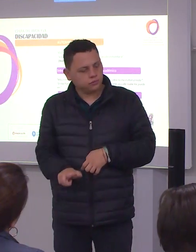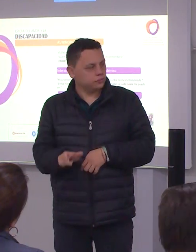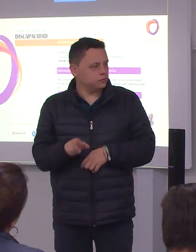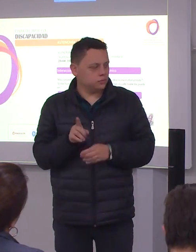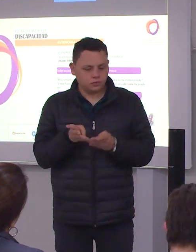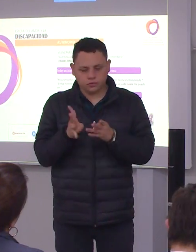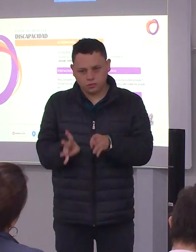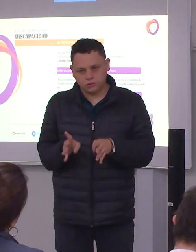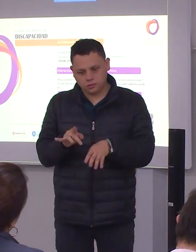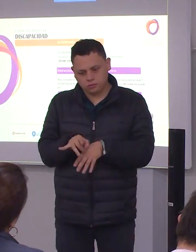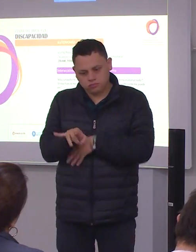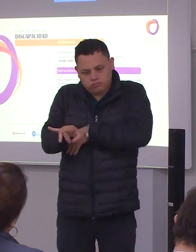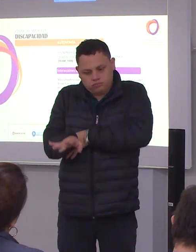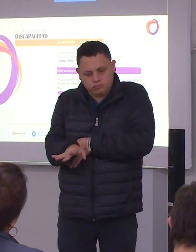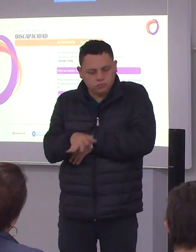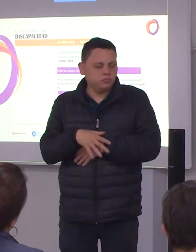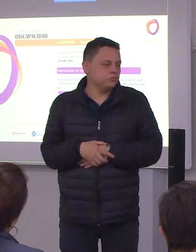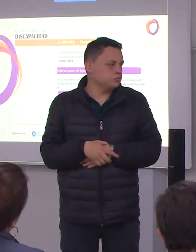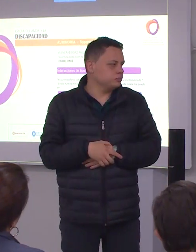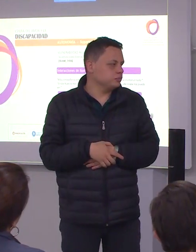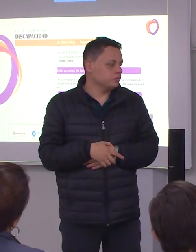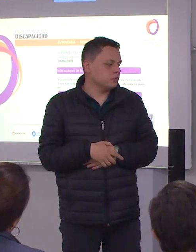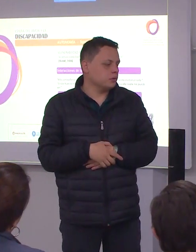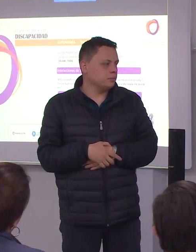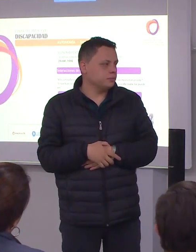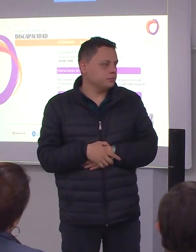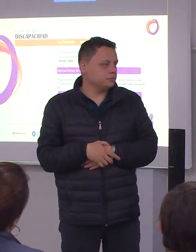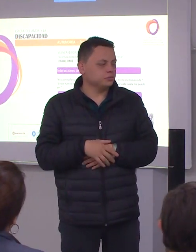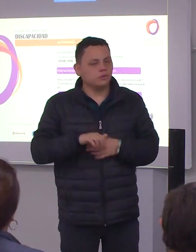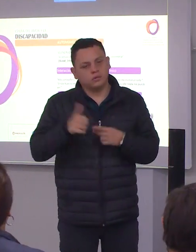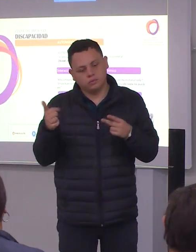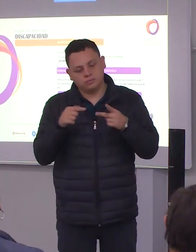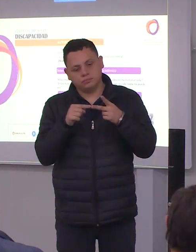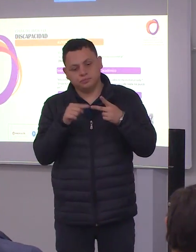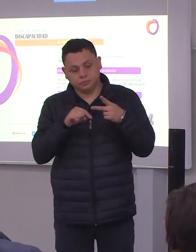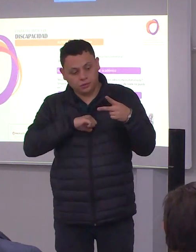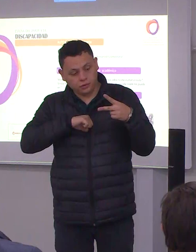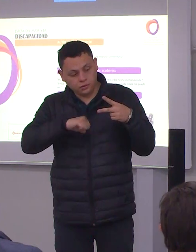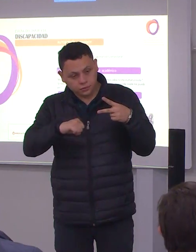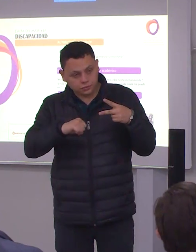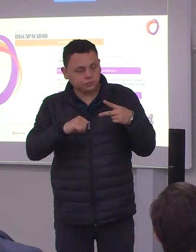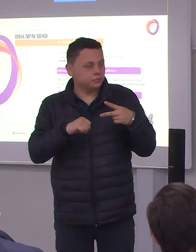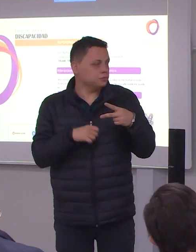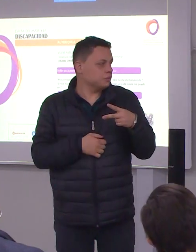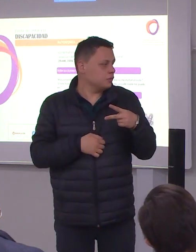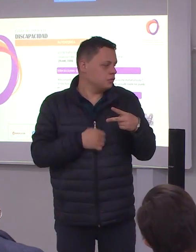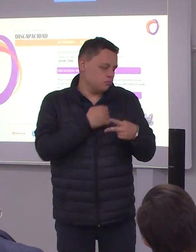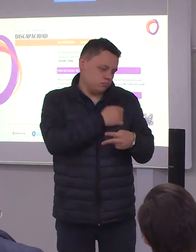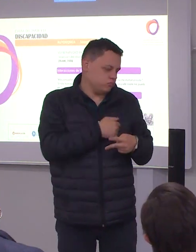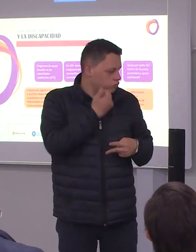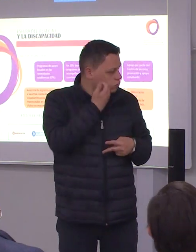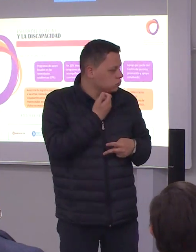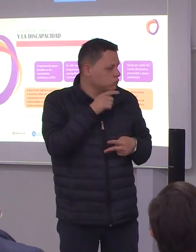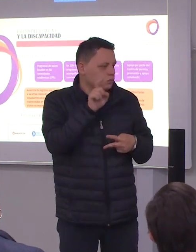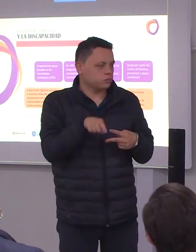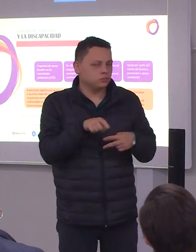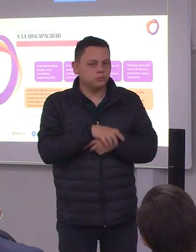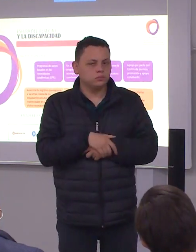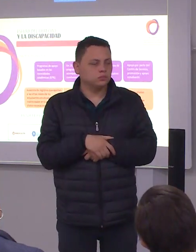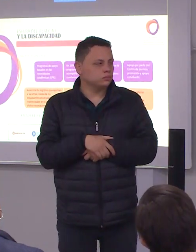a los estudiantes en la esfera del derecho entonces si quieres la pasamos acá